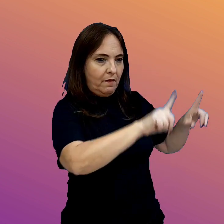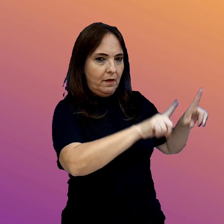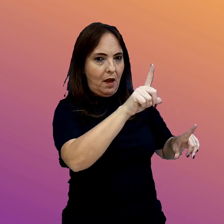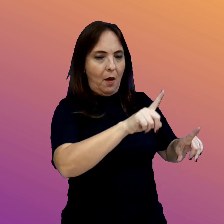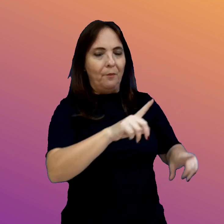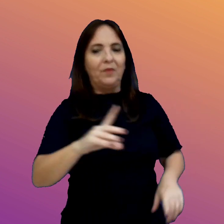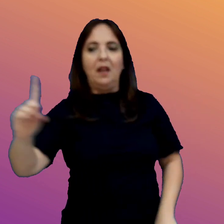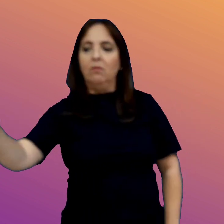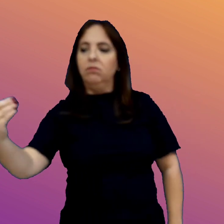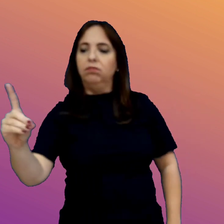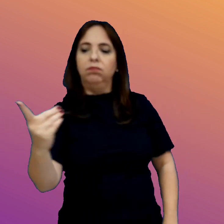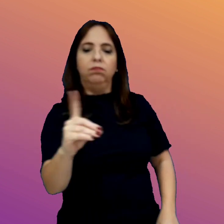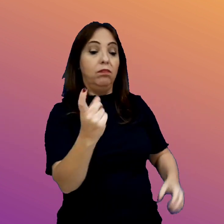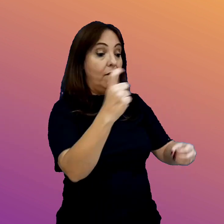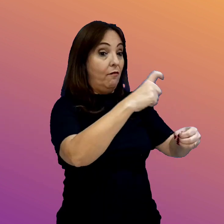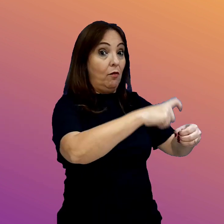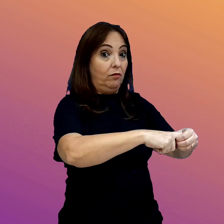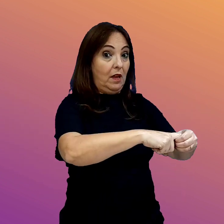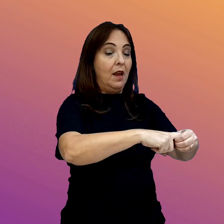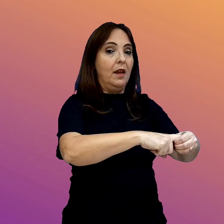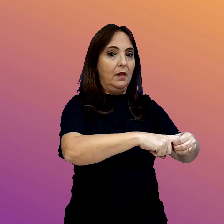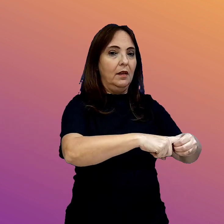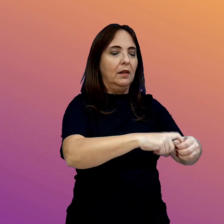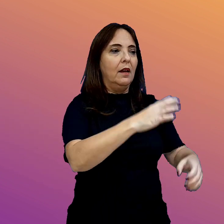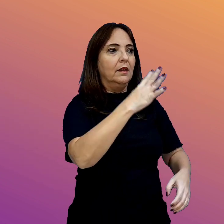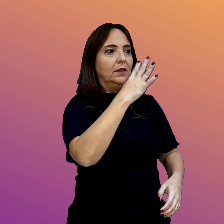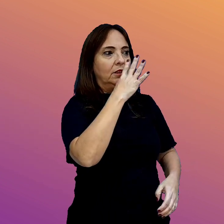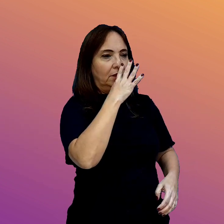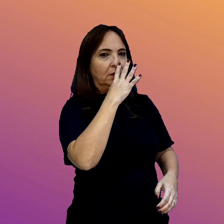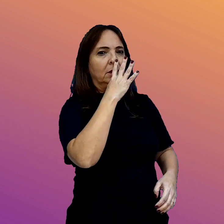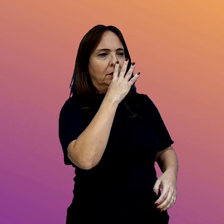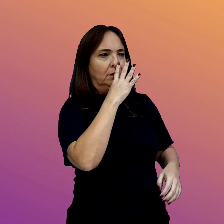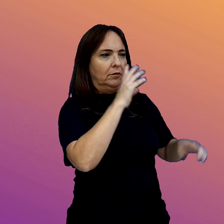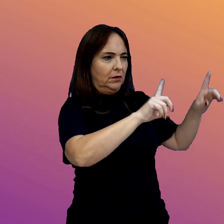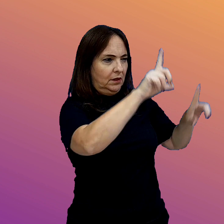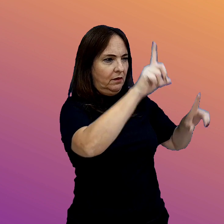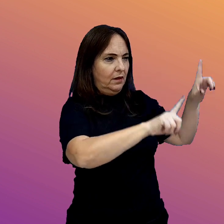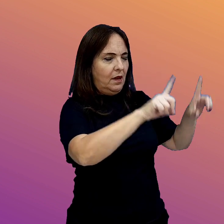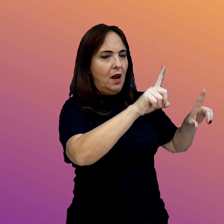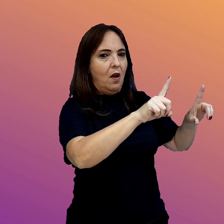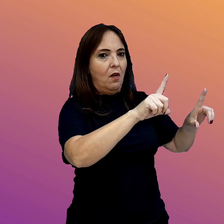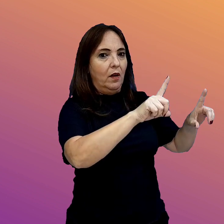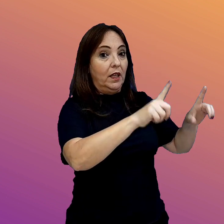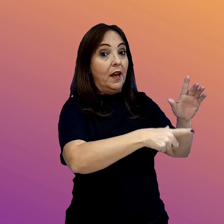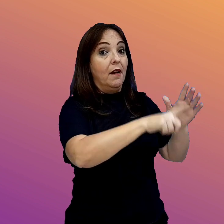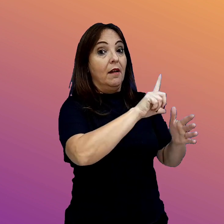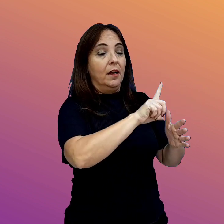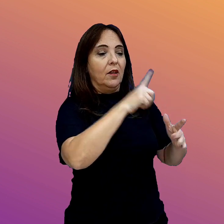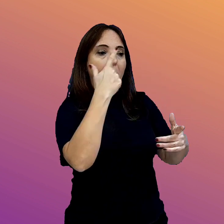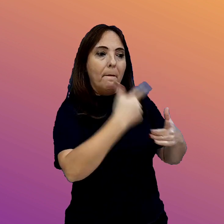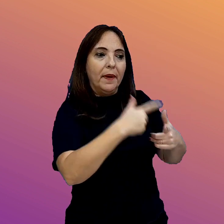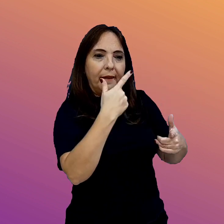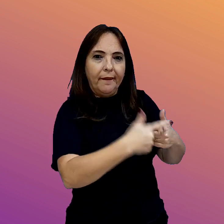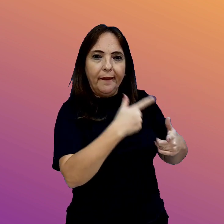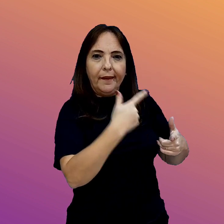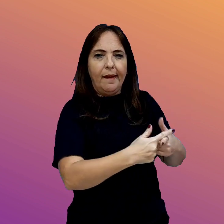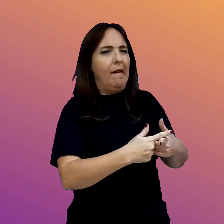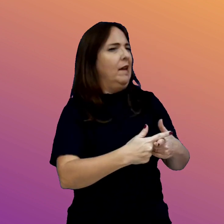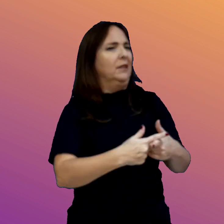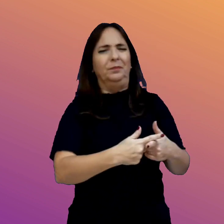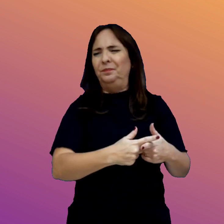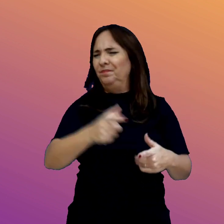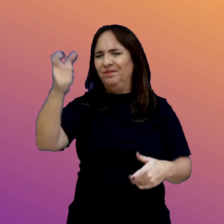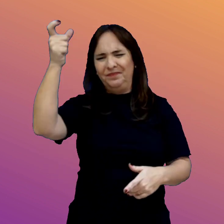ele estava assistindo o desenho que eu tinha dito para não assistir. Era um desenho diabólico, o menino recebia